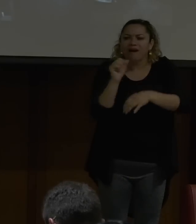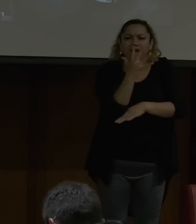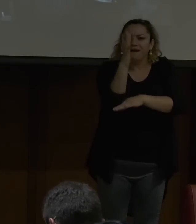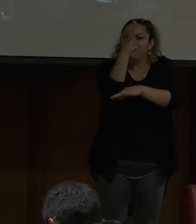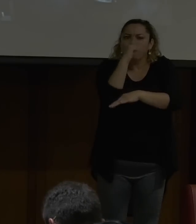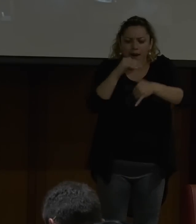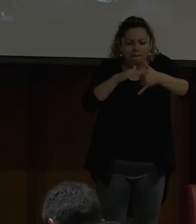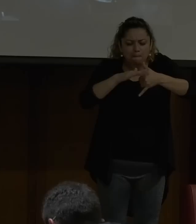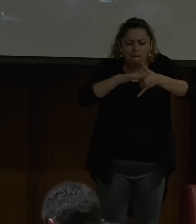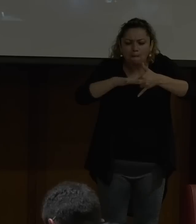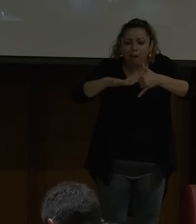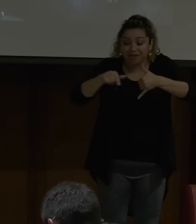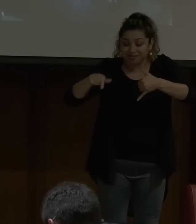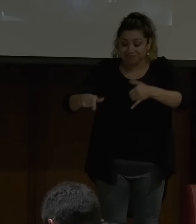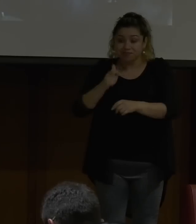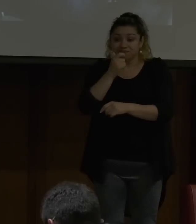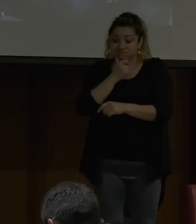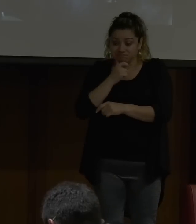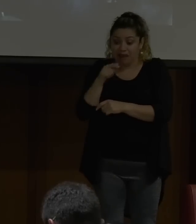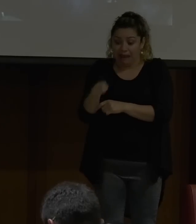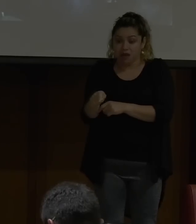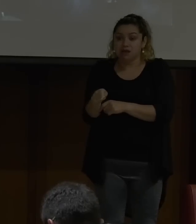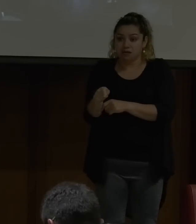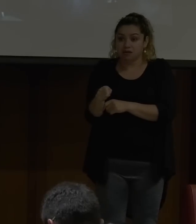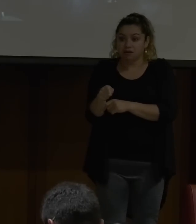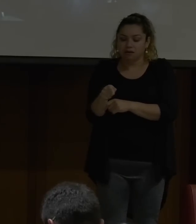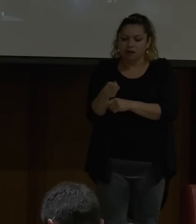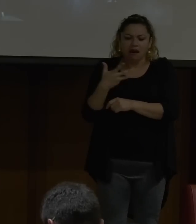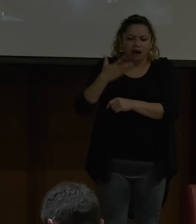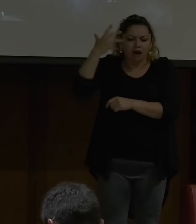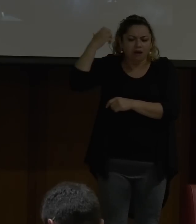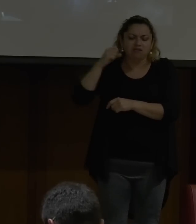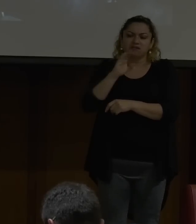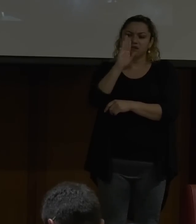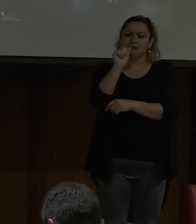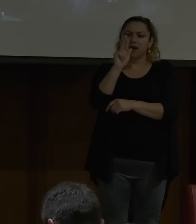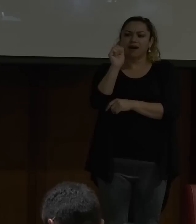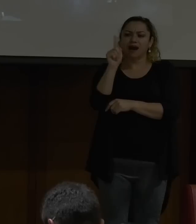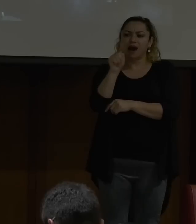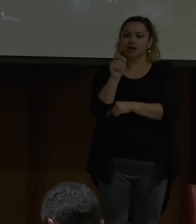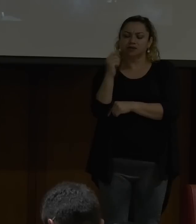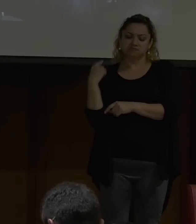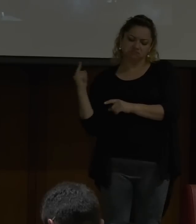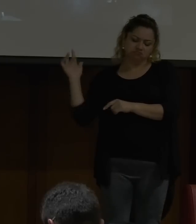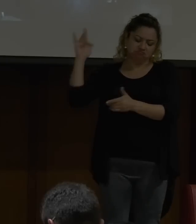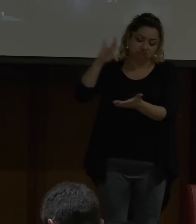Rafael Duarte Díaz, oriundo de Atonuevo, en ese entonces un corregimiento de Barrancas, llegó a Alto Pino